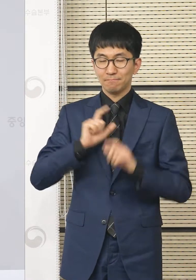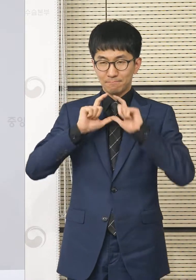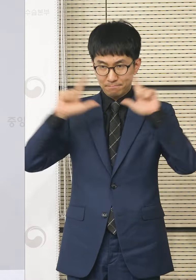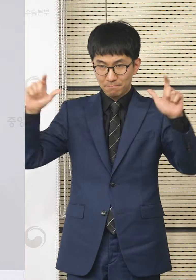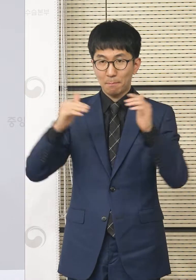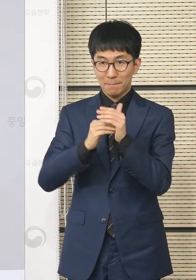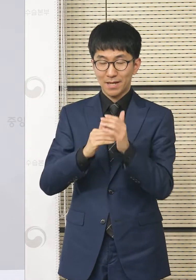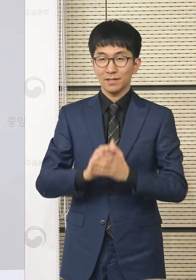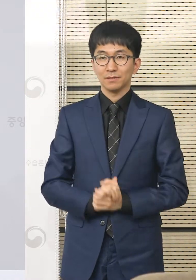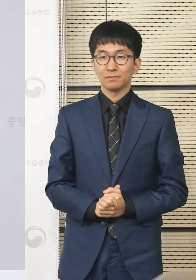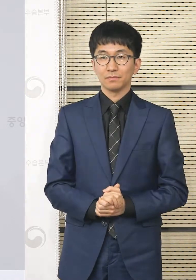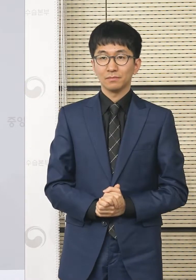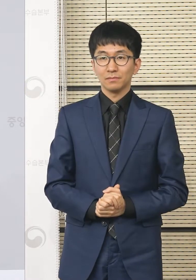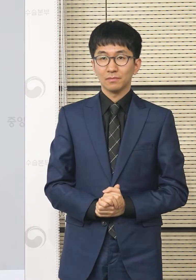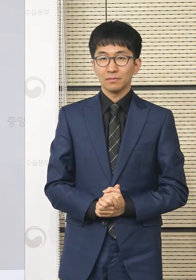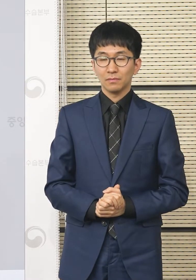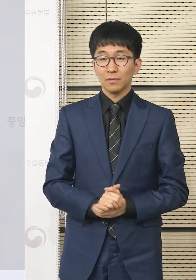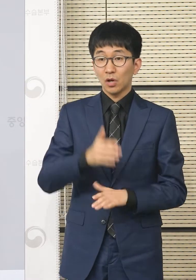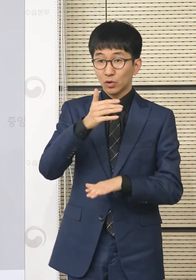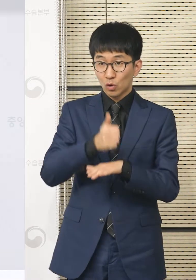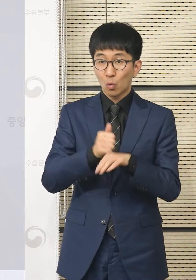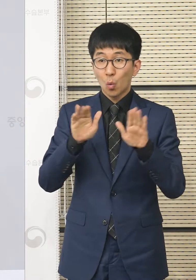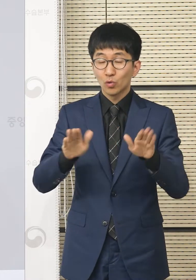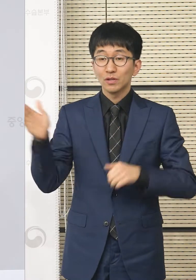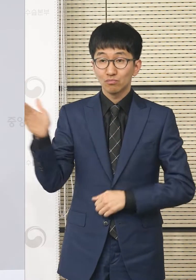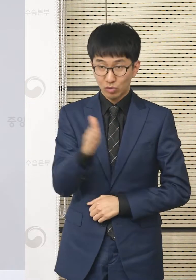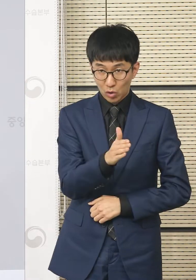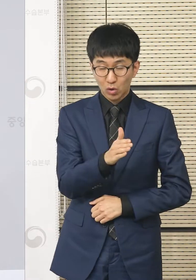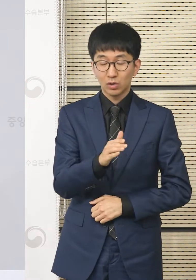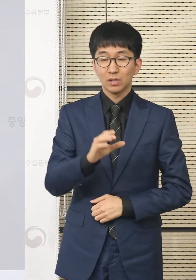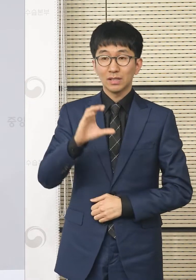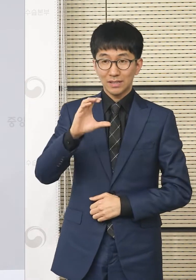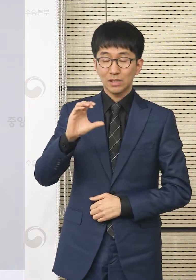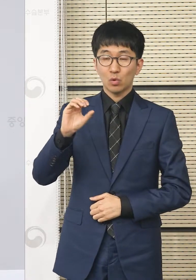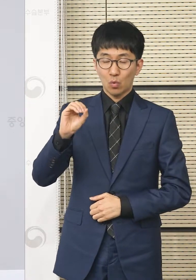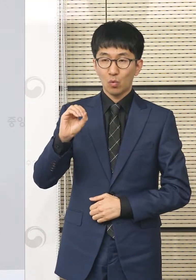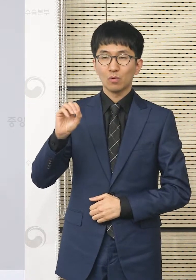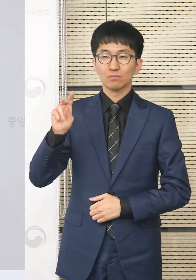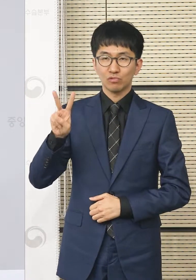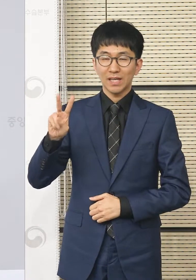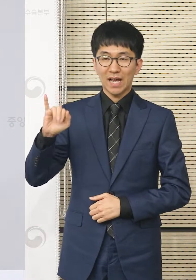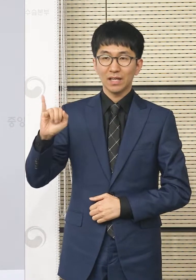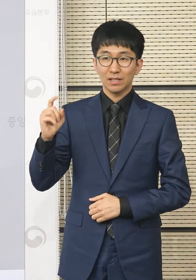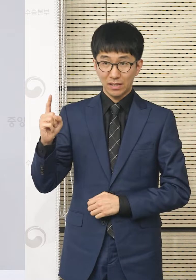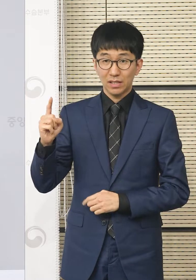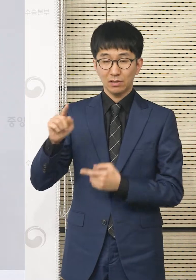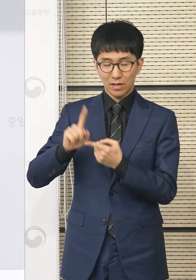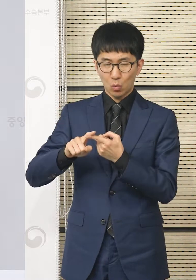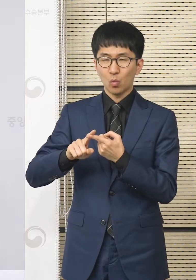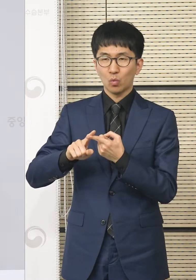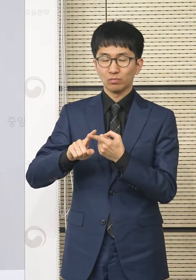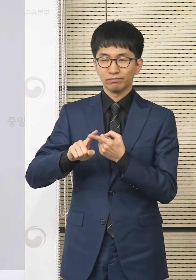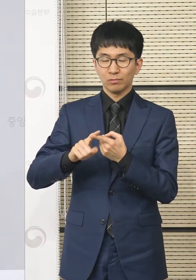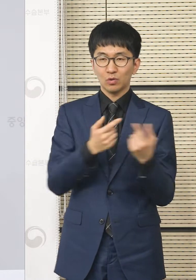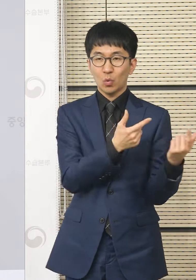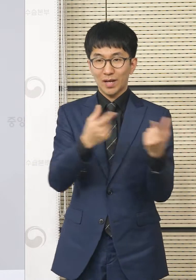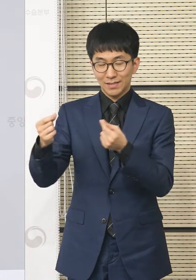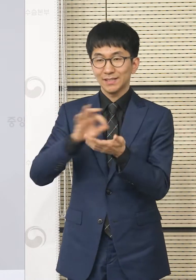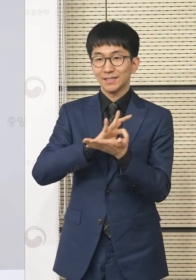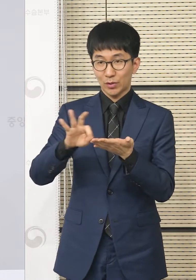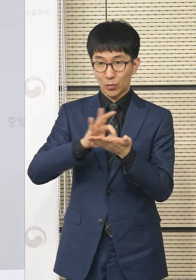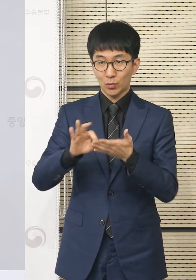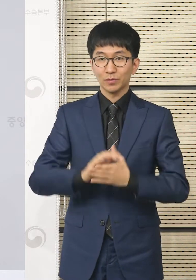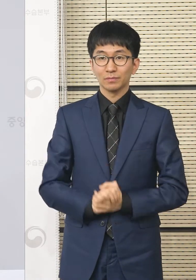COVID-19로 명명하였습니다. 이에 따라 금일부터 COVID-19라는 명칭이 국제적으로 공인된